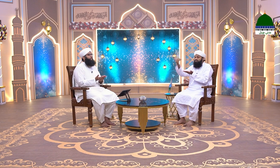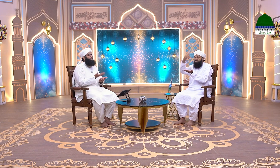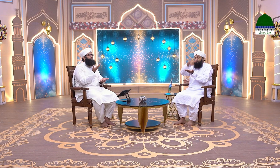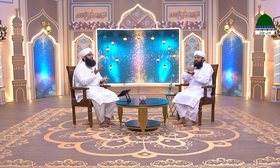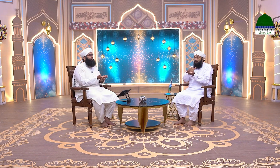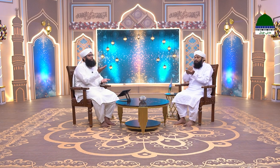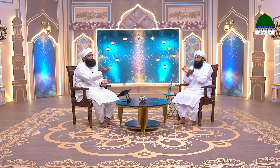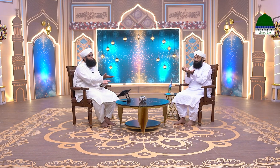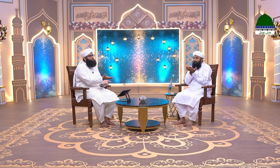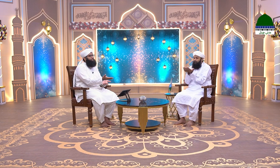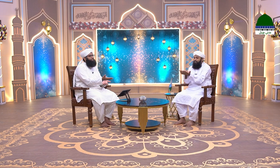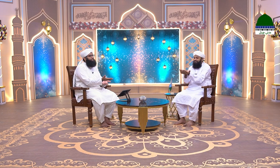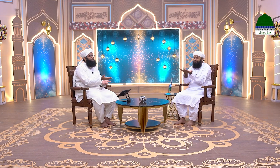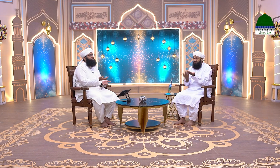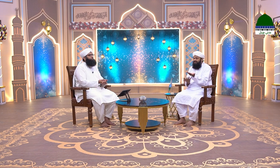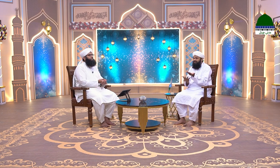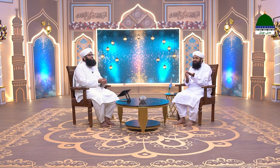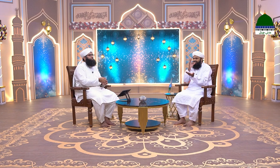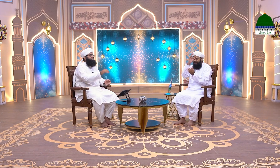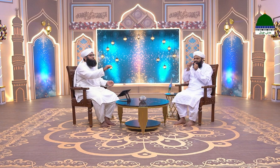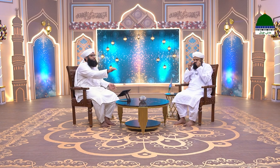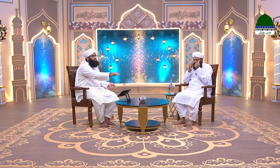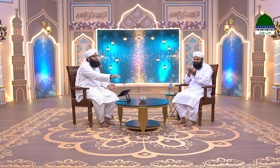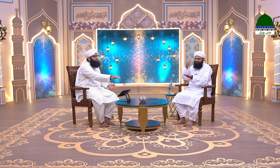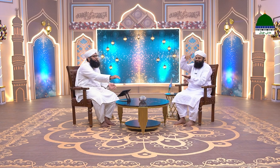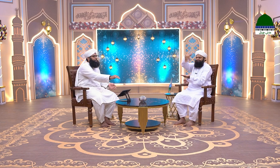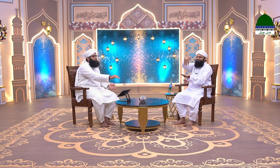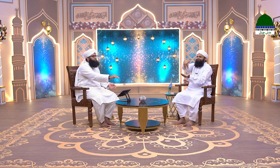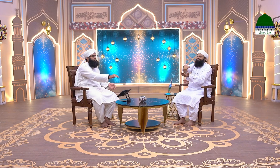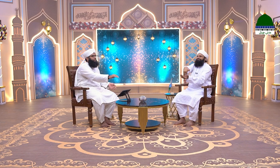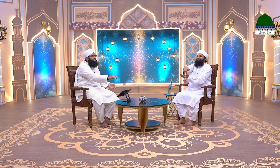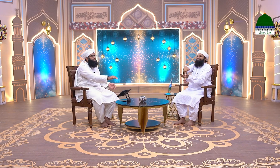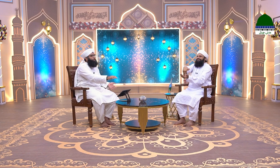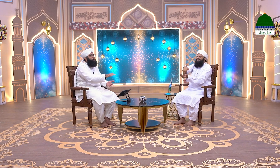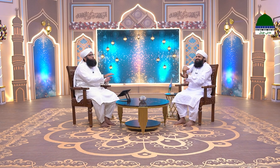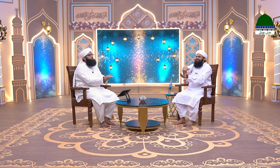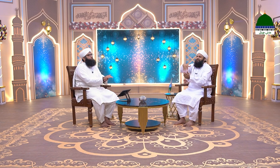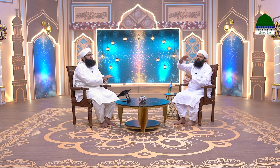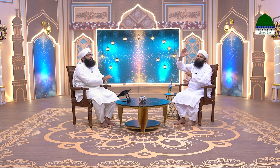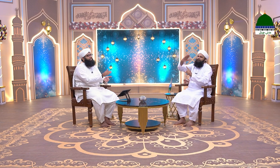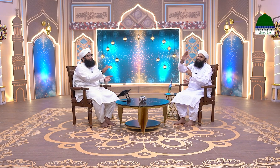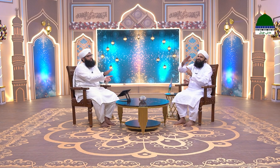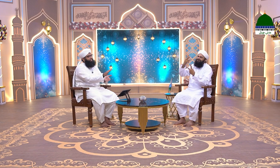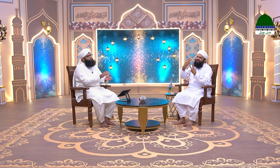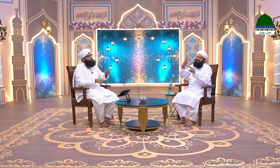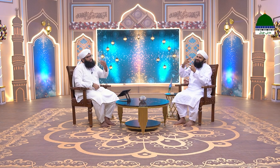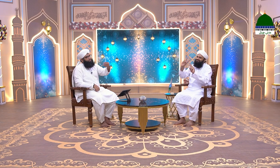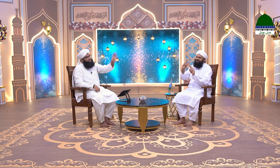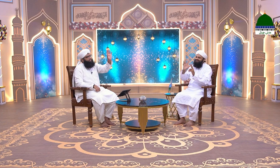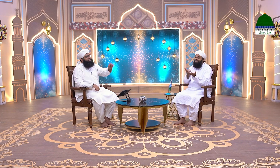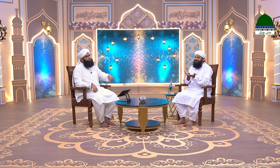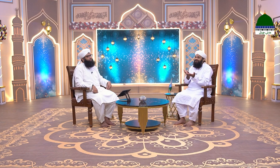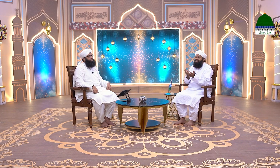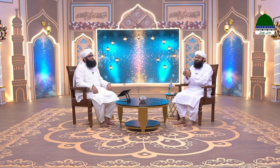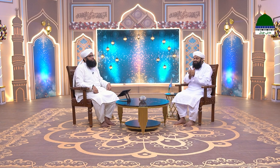خدمت میں پانی کے پیالے لے کر حاضر ہو جاتے ہیں، حضور علیہ السلام اپنا دست مبارک اس میں ڈال کر ان کو باعث برکت وہ پانی